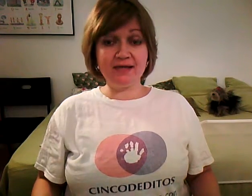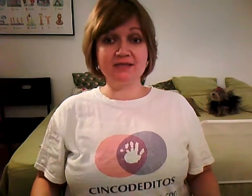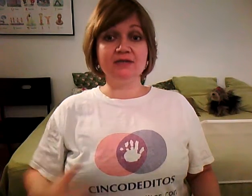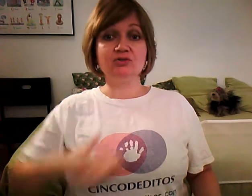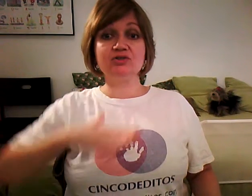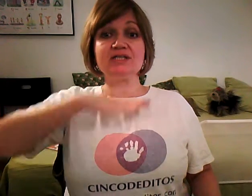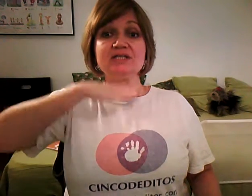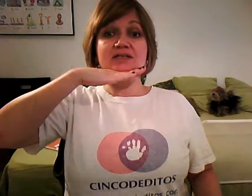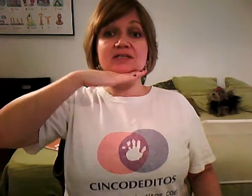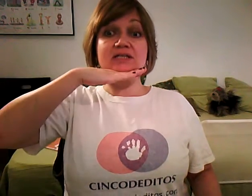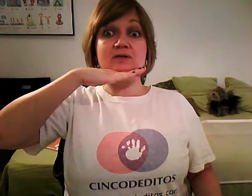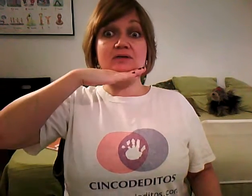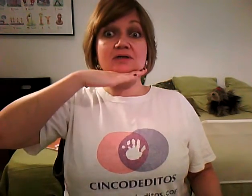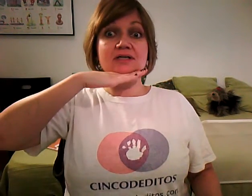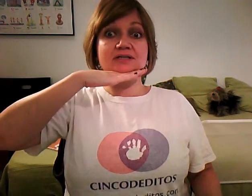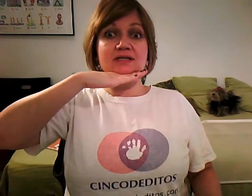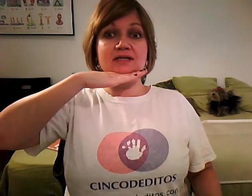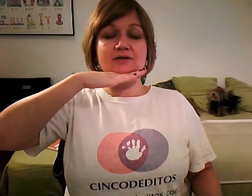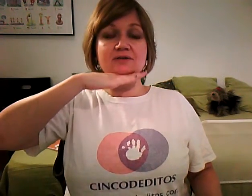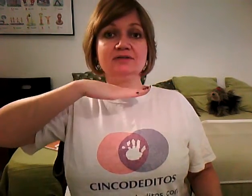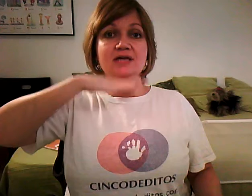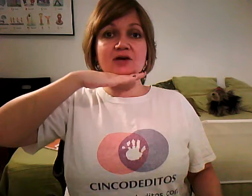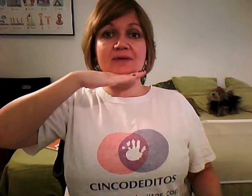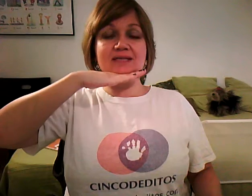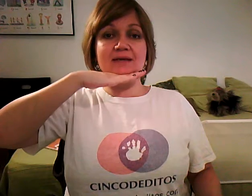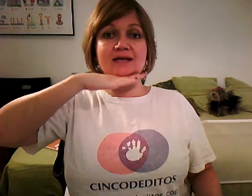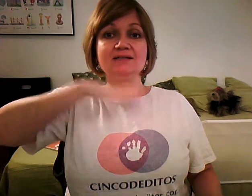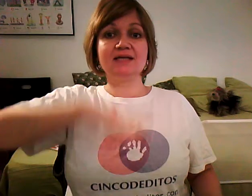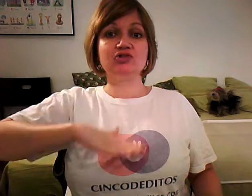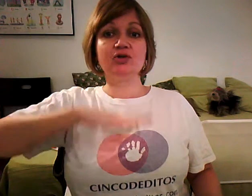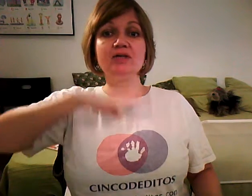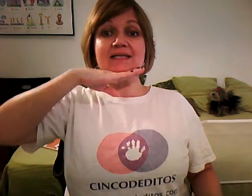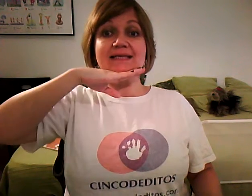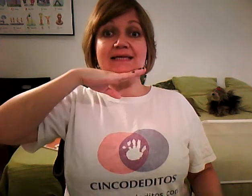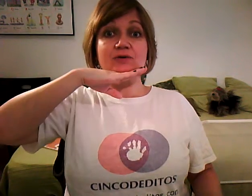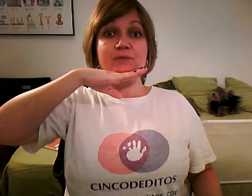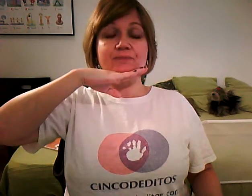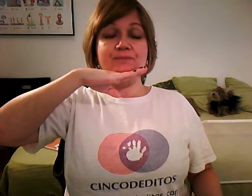más, entonces es lleno. Hasta aquí, ¿no? Ya no me entra más. Estoy lleno.